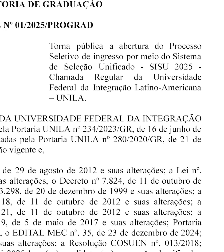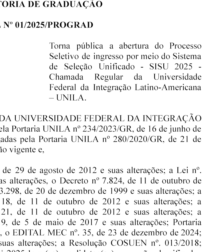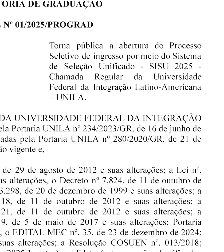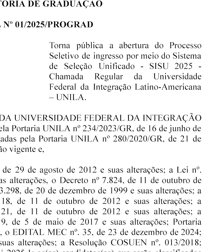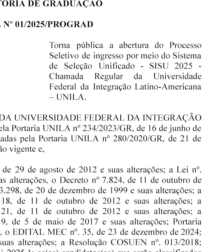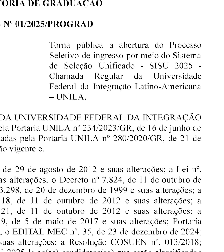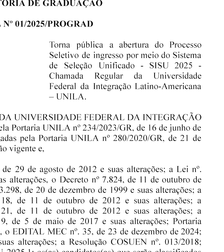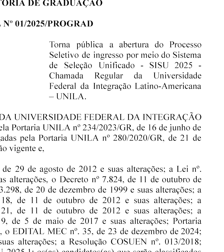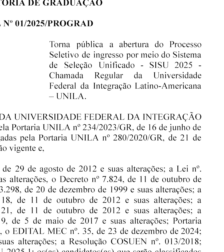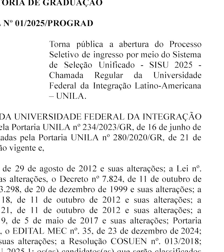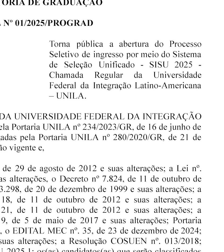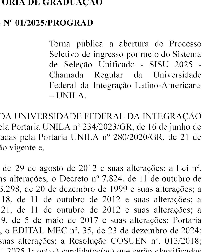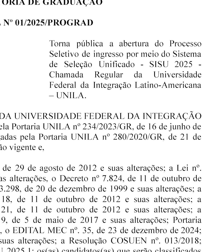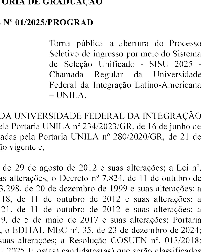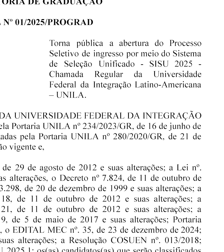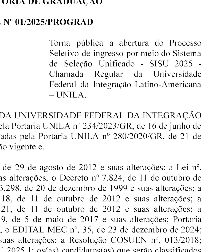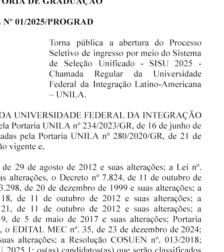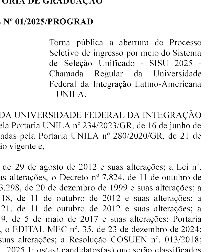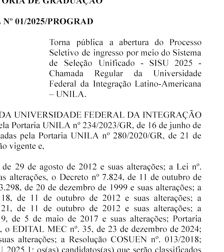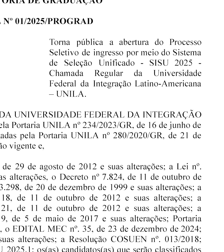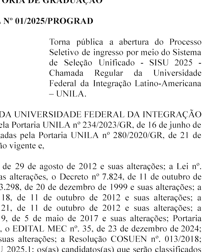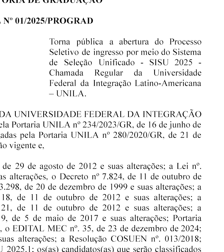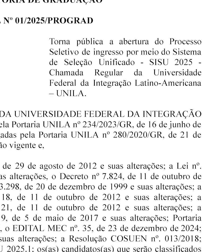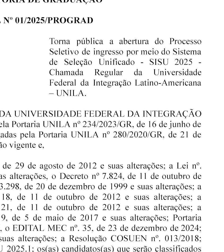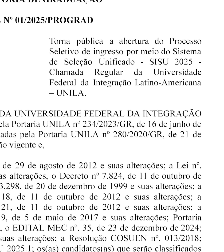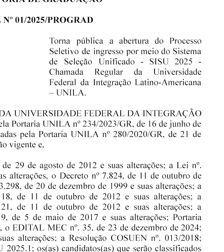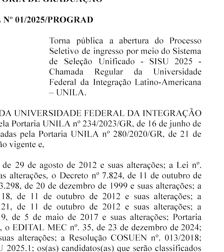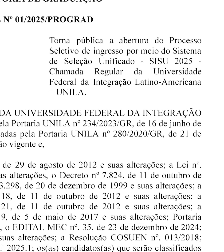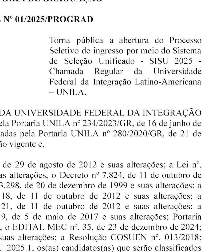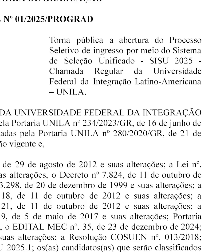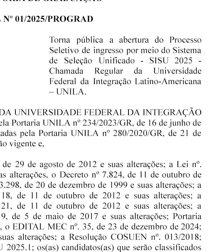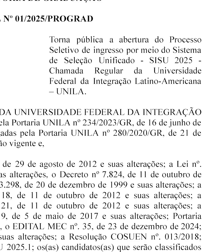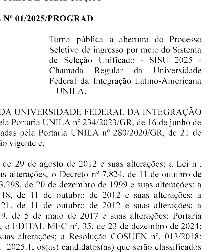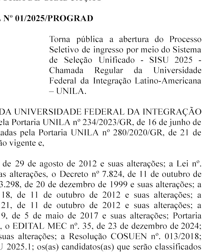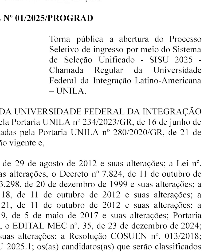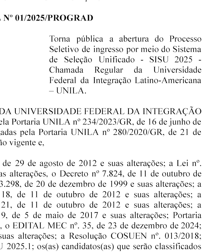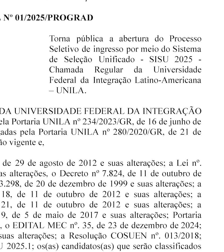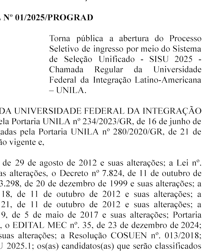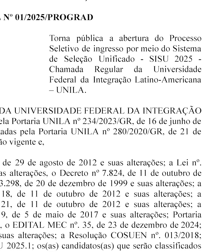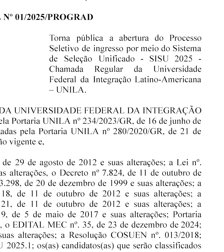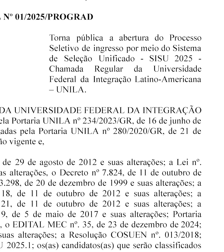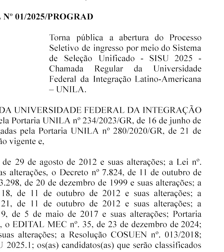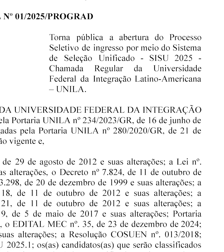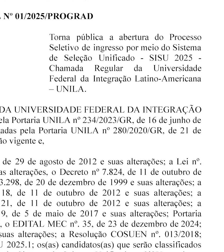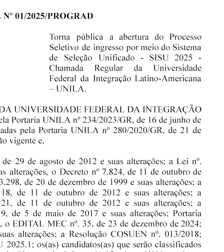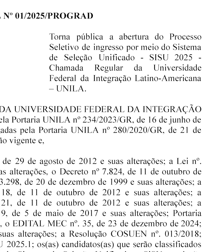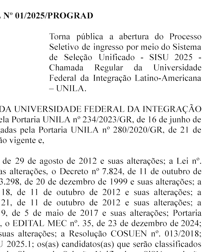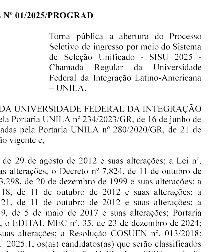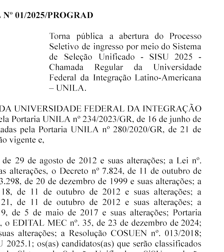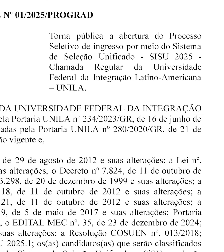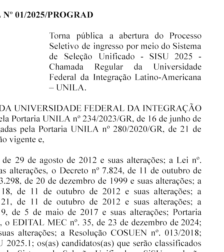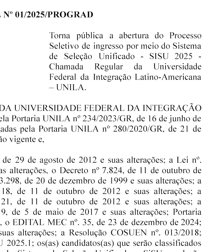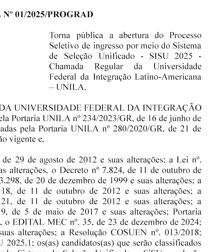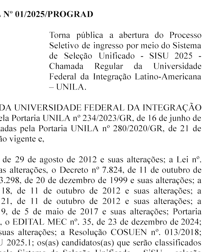de 11 de outubro de 2012 e suas alterações, a Portaria Normativa MEC número 21, de 11 de